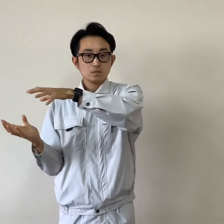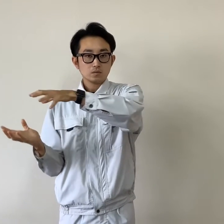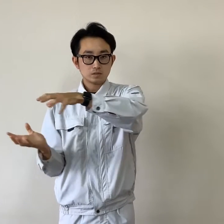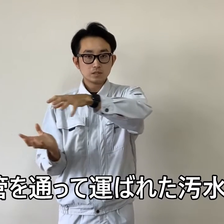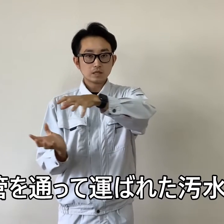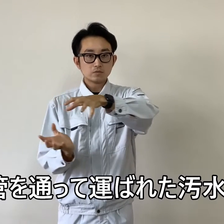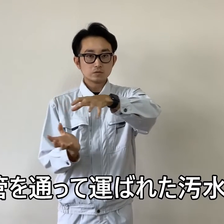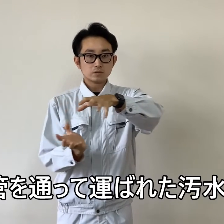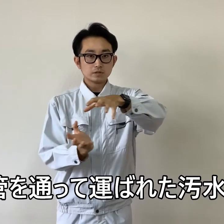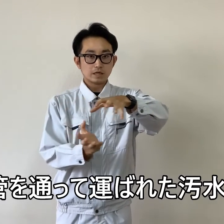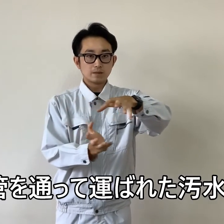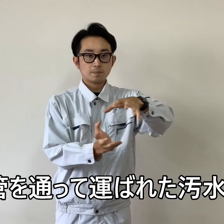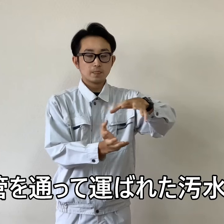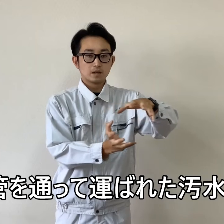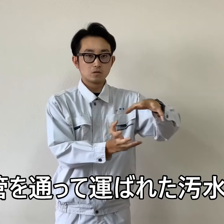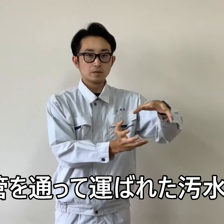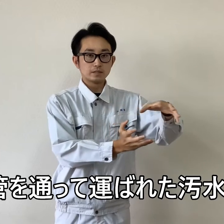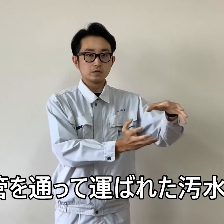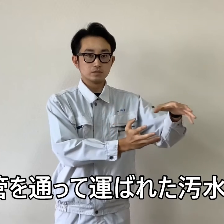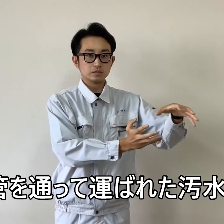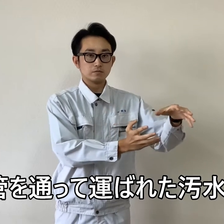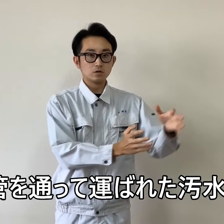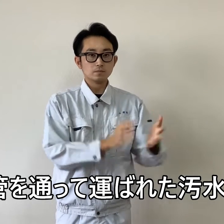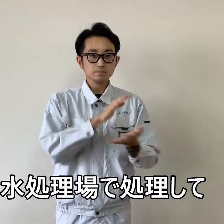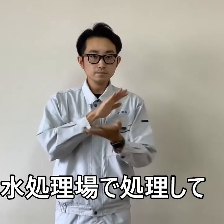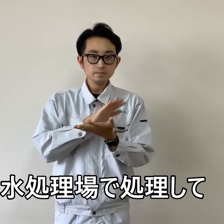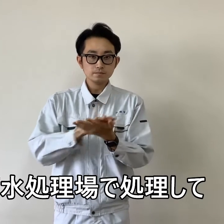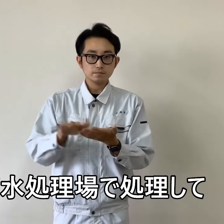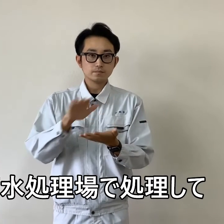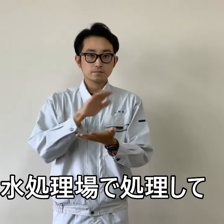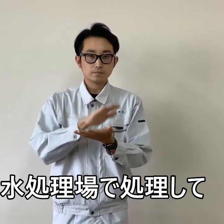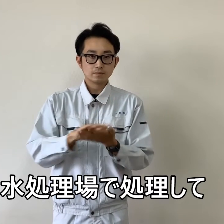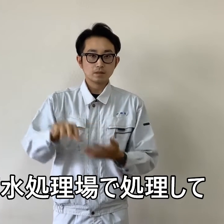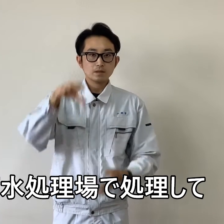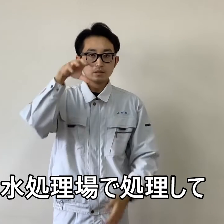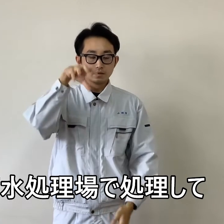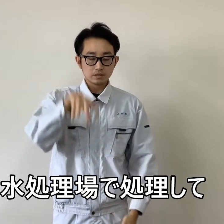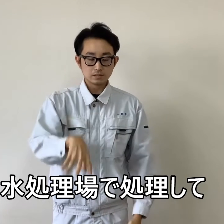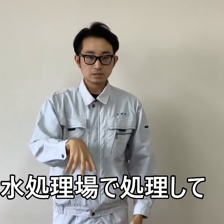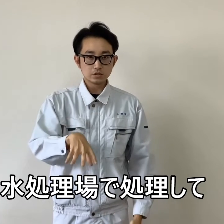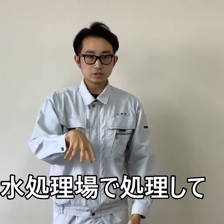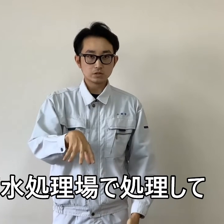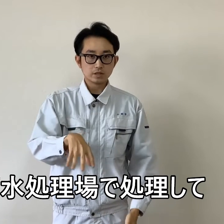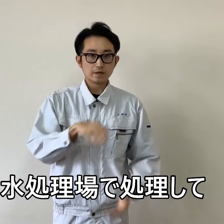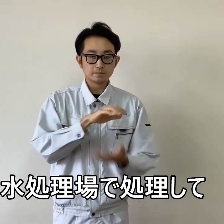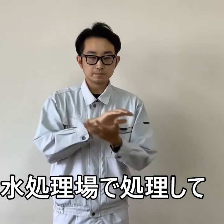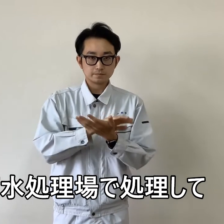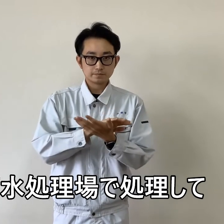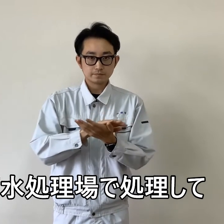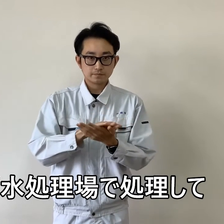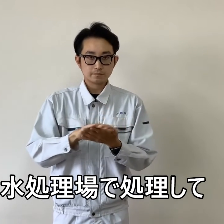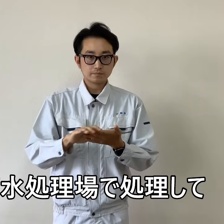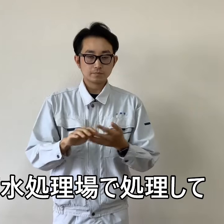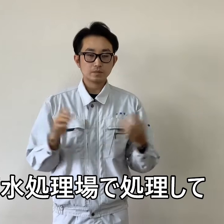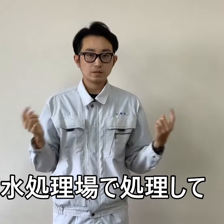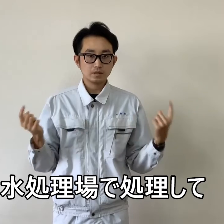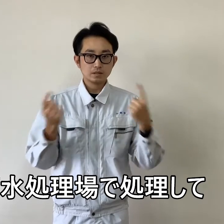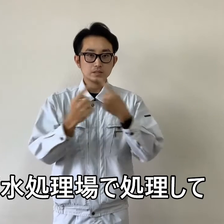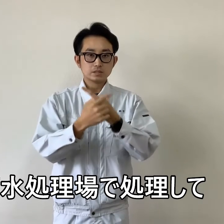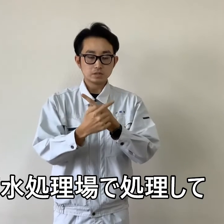汚水管を通って運ばれた汚水を下水処理場で処理